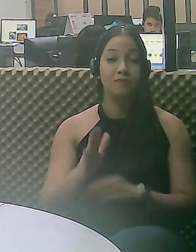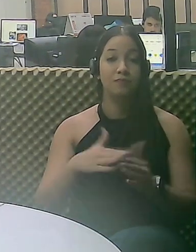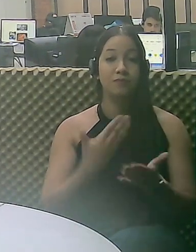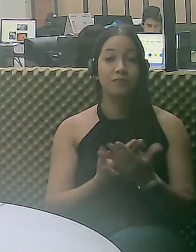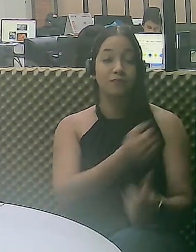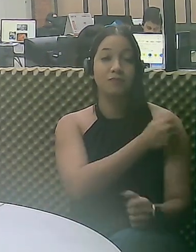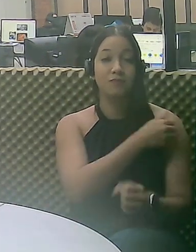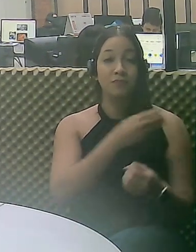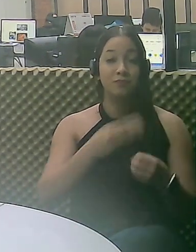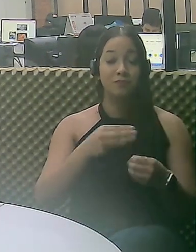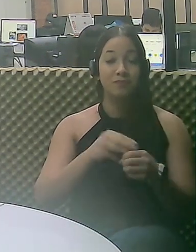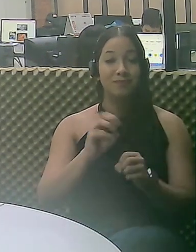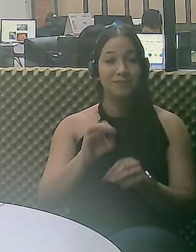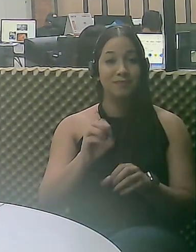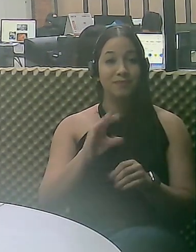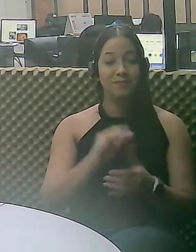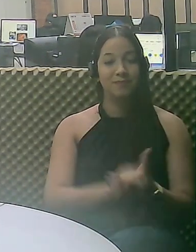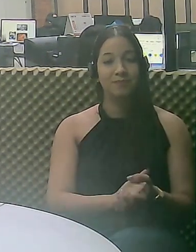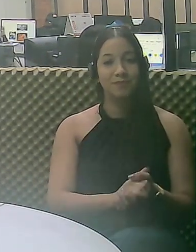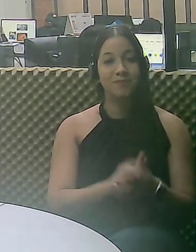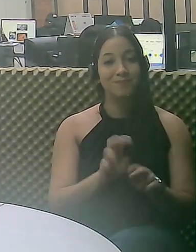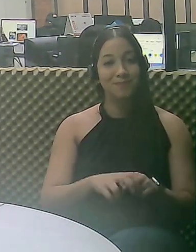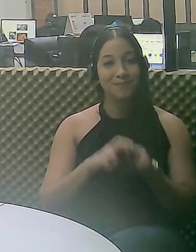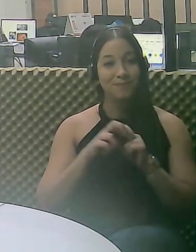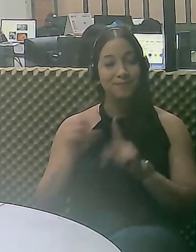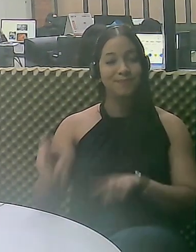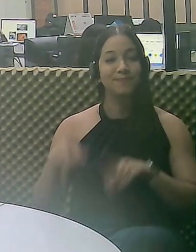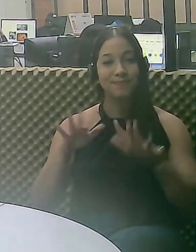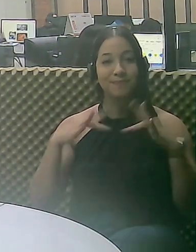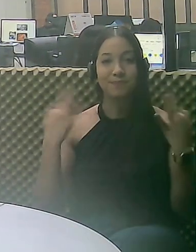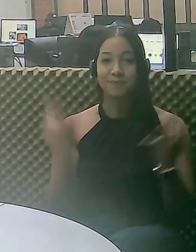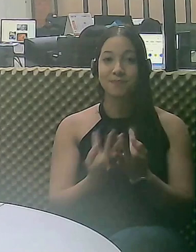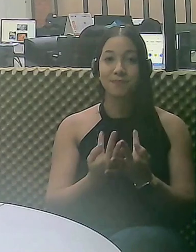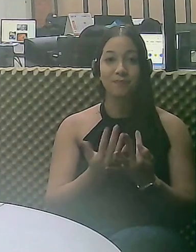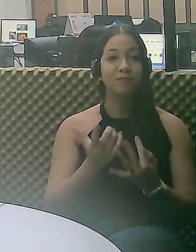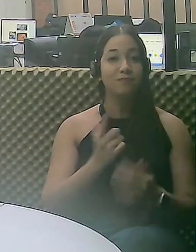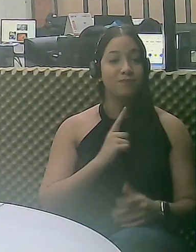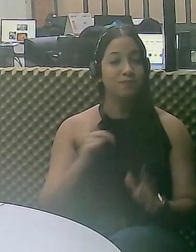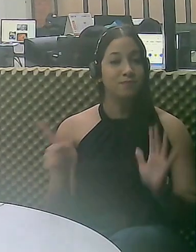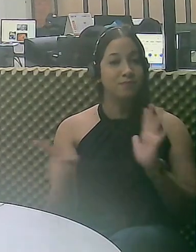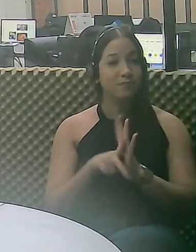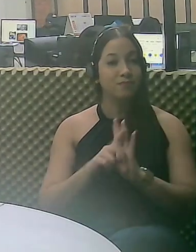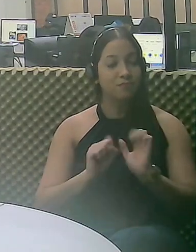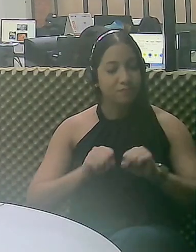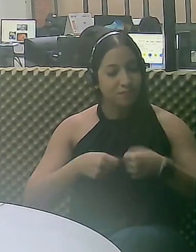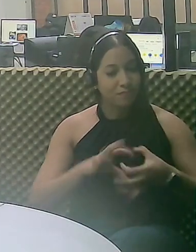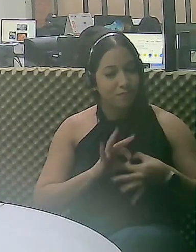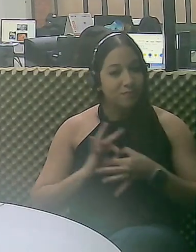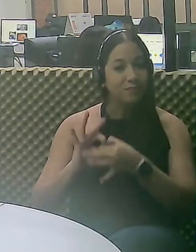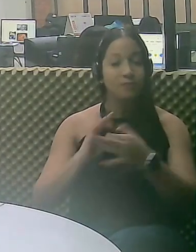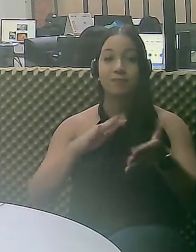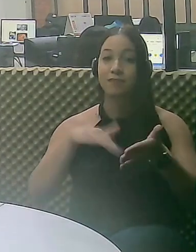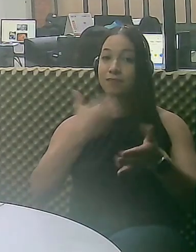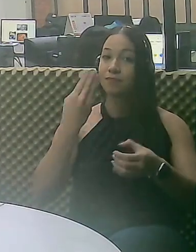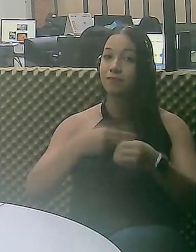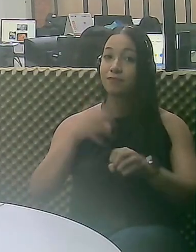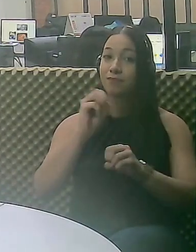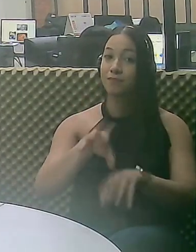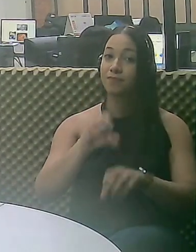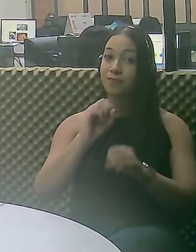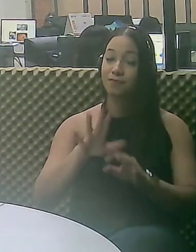rede municipal de ensino. Diante disso, a agricultura familiar se tornou uma forte aliada da Secretaria Municipal de